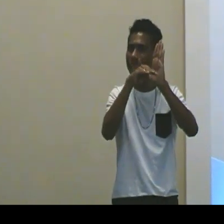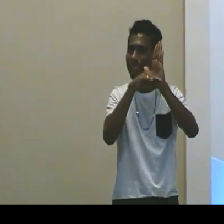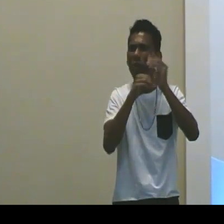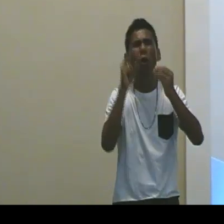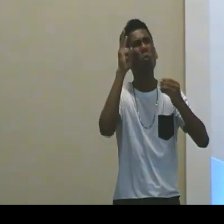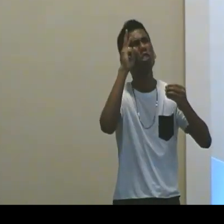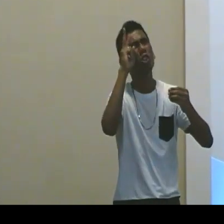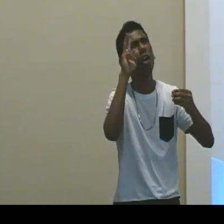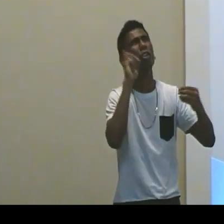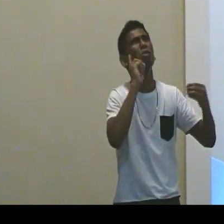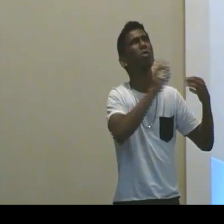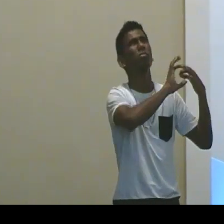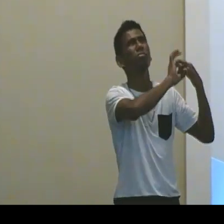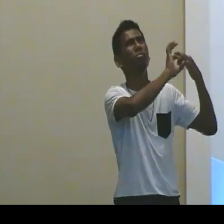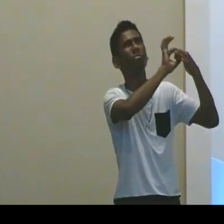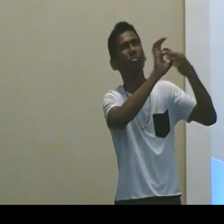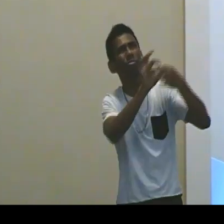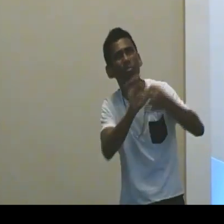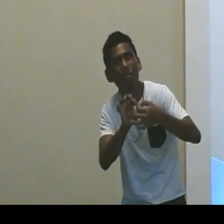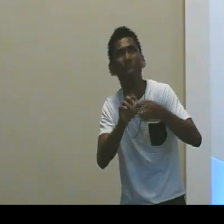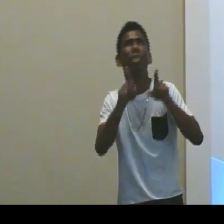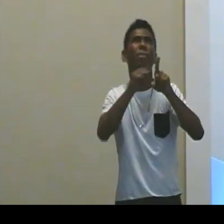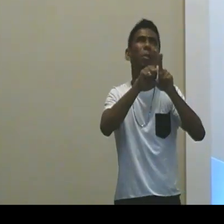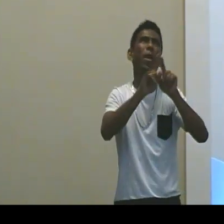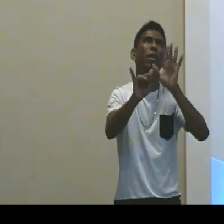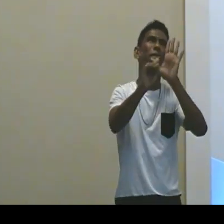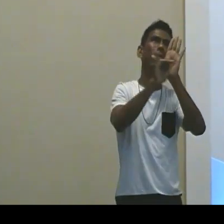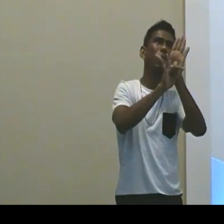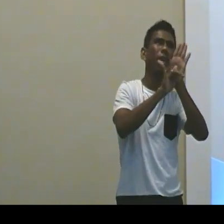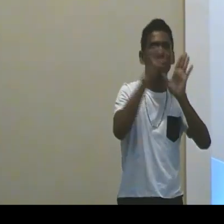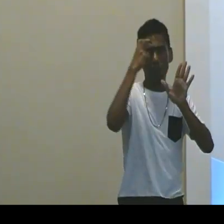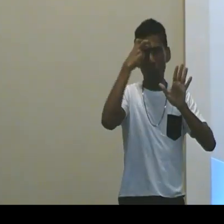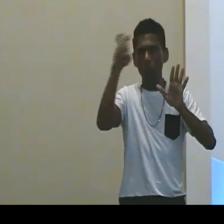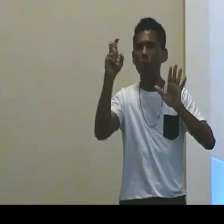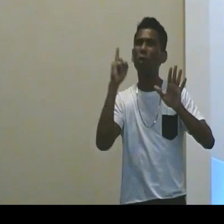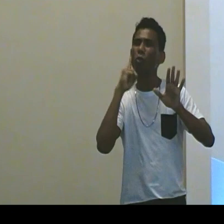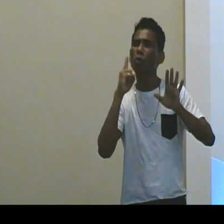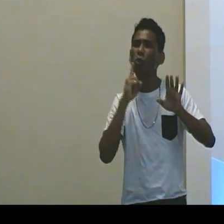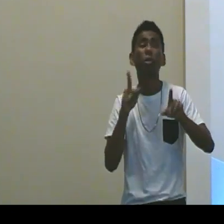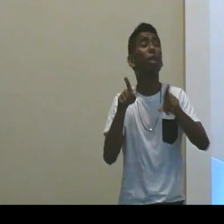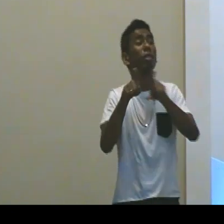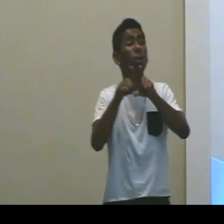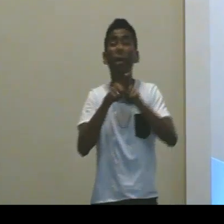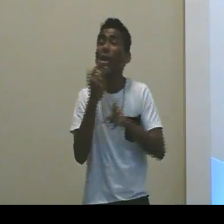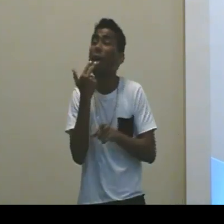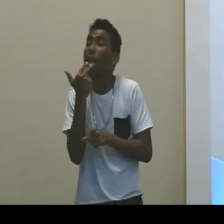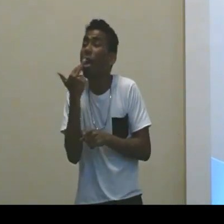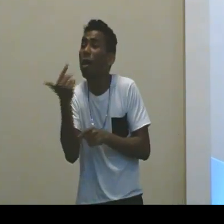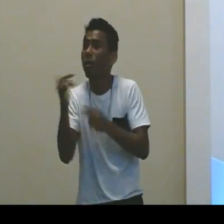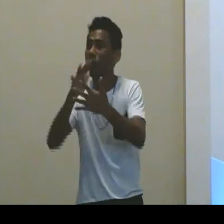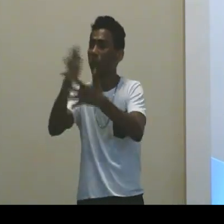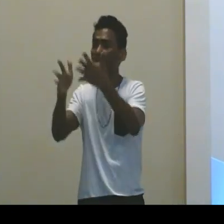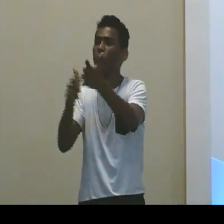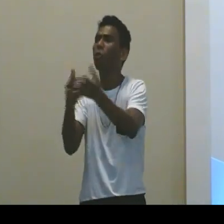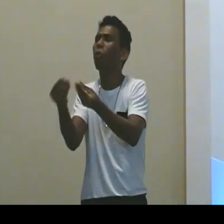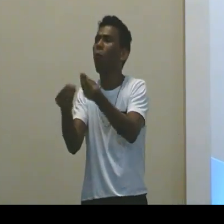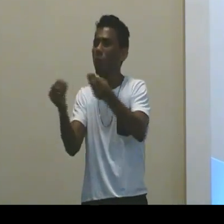José Nilson preparou aqui essas palestras, esses temas que estavam relacionados, identidade, cultura surda e também língua.